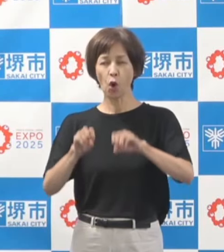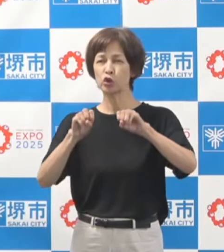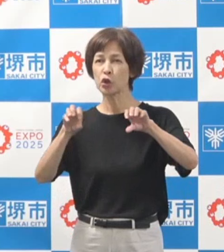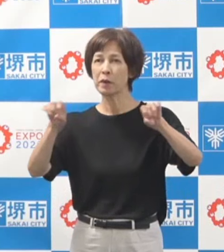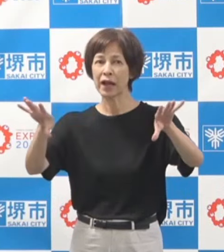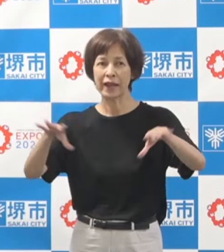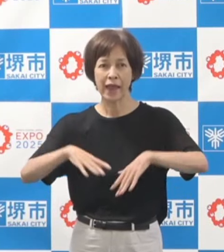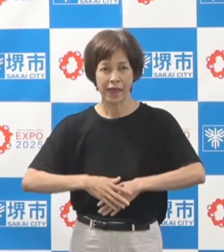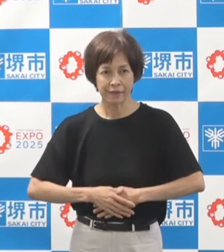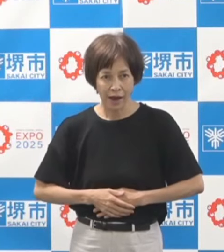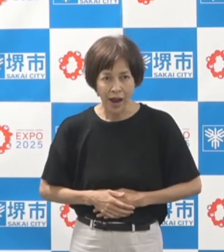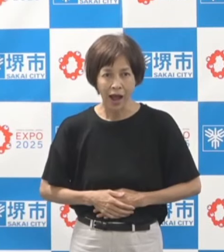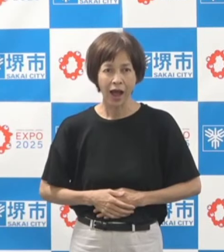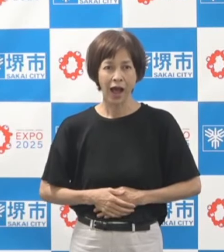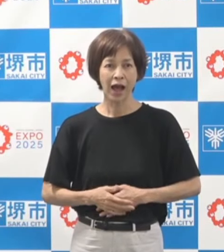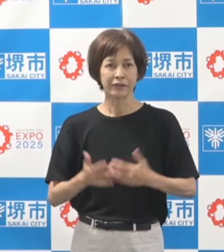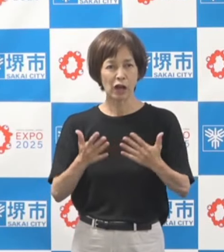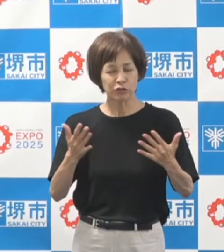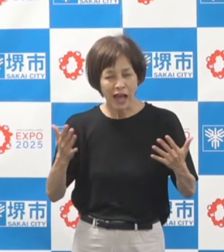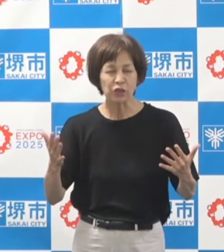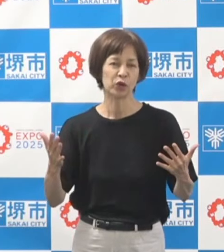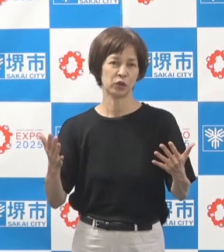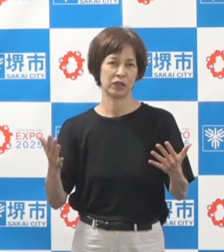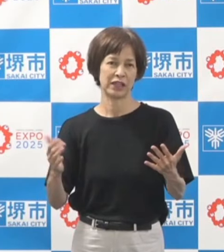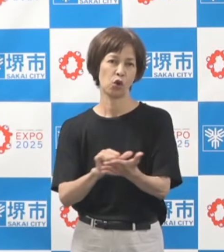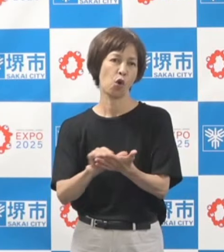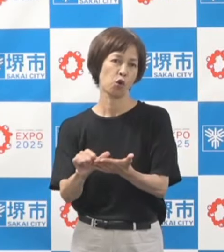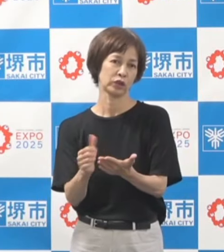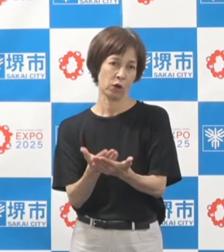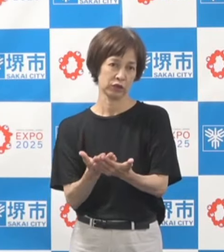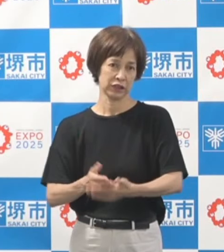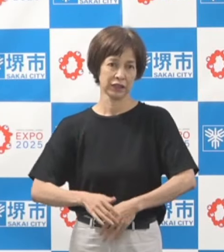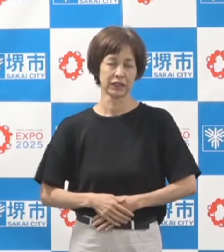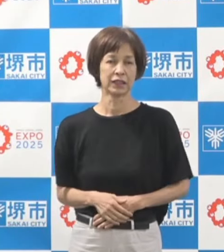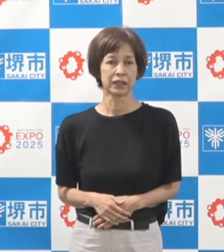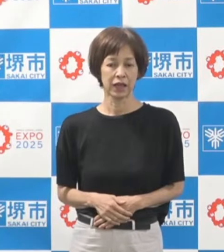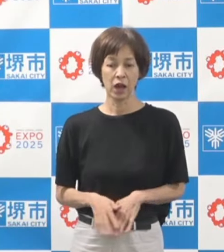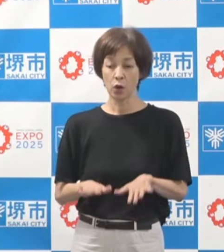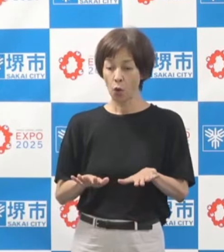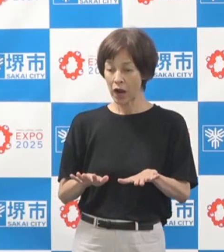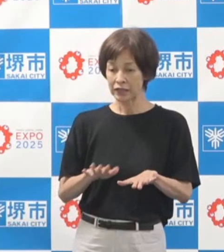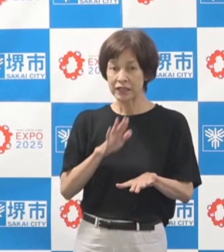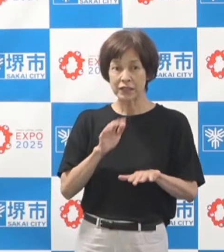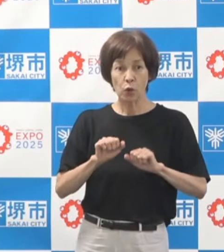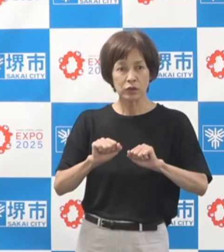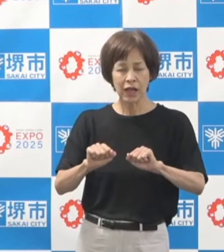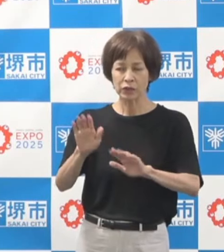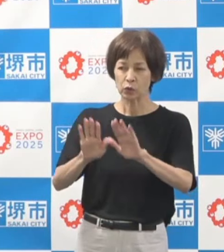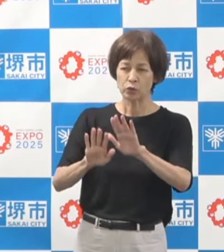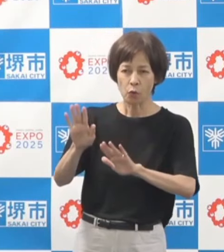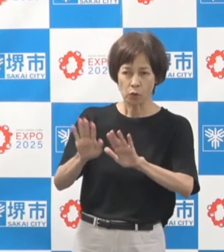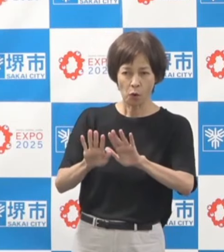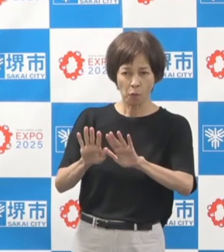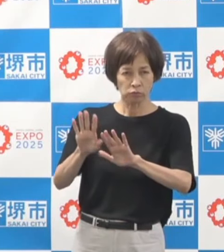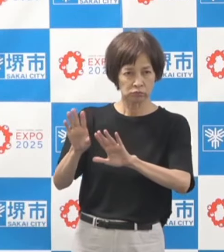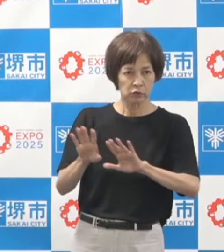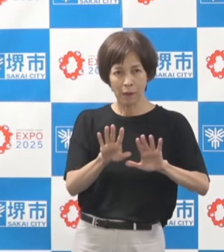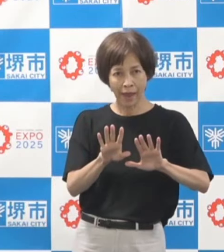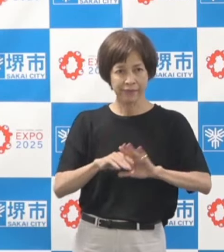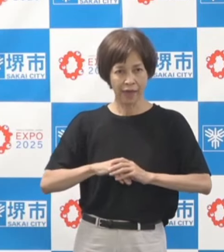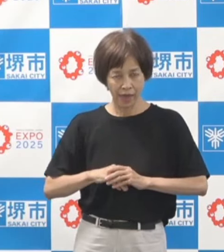一人でも多くの方に登録をしていただくということです。また今回実施をしますが、その状況も踏まえて、